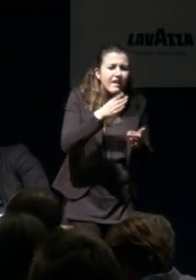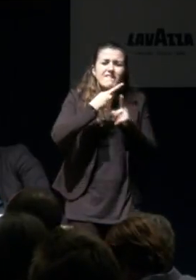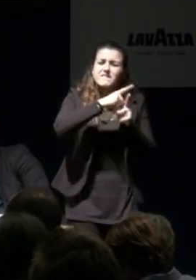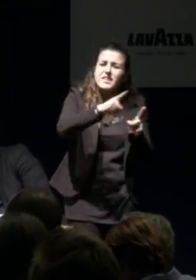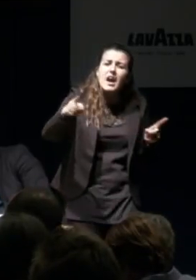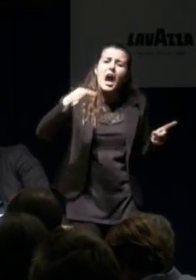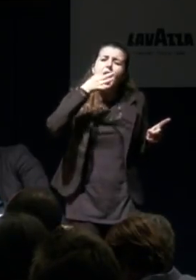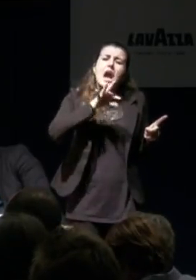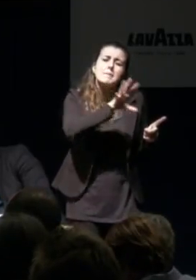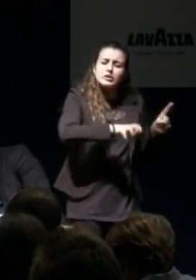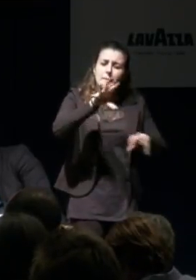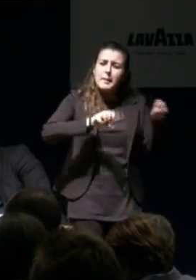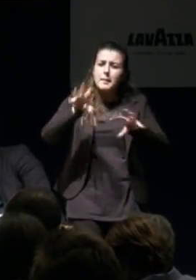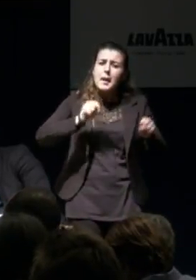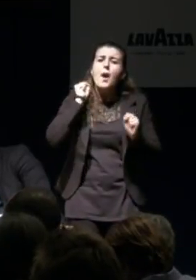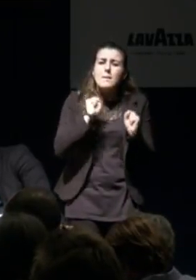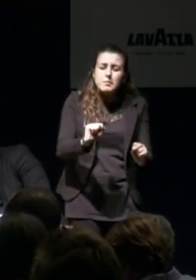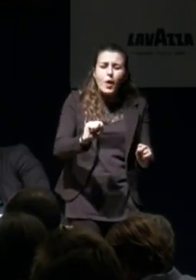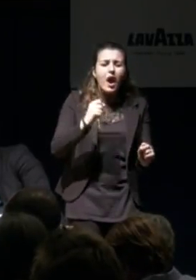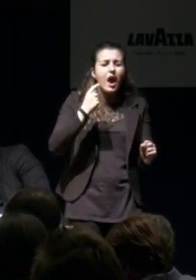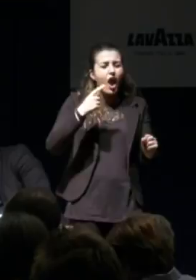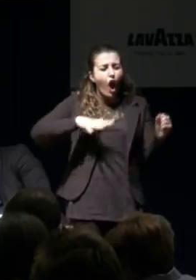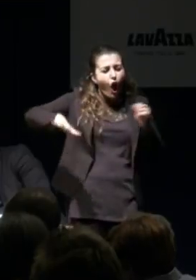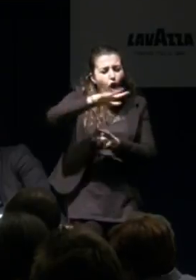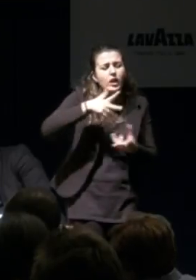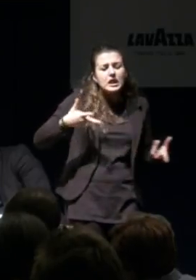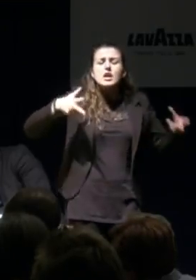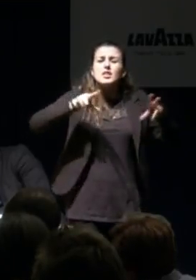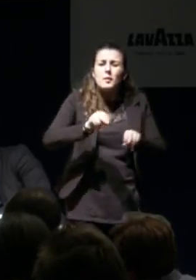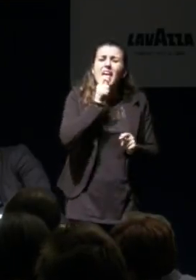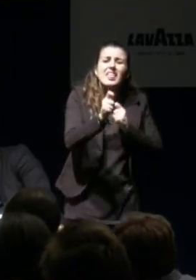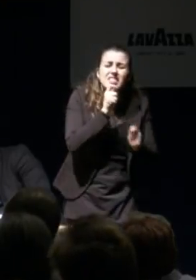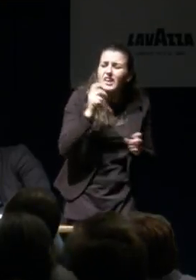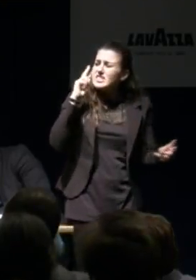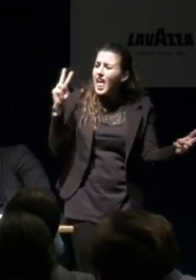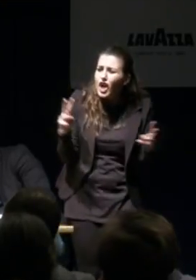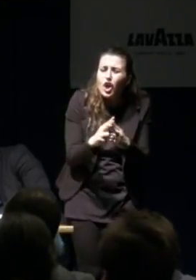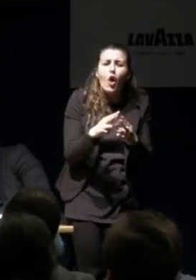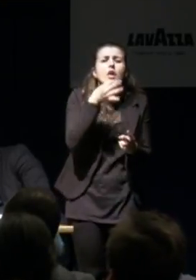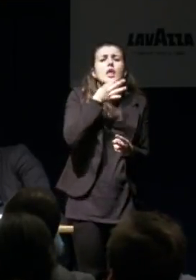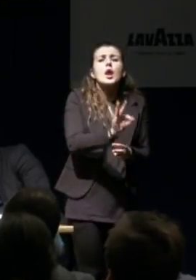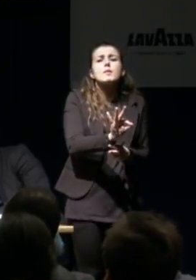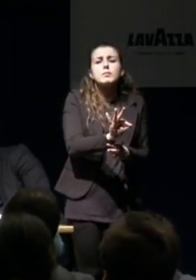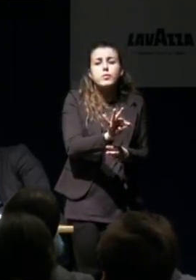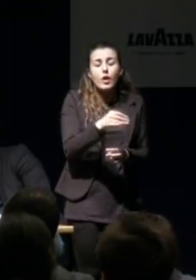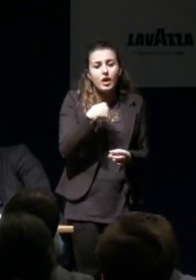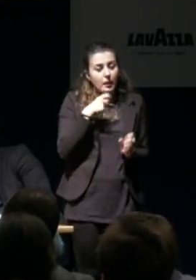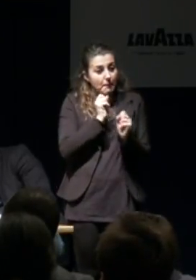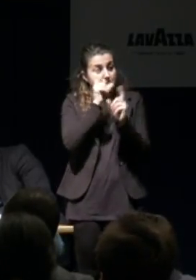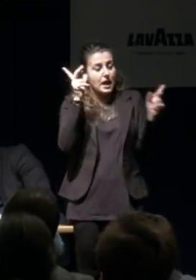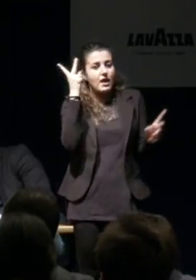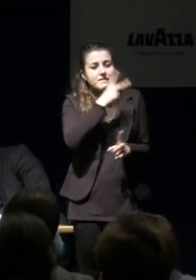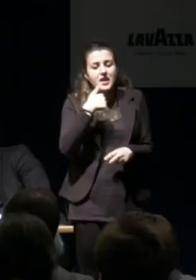ricostruire un contesto attraverso interviste incontri quello che a me mi stupiva sempre che